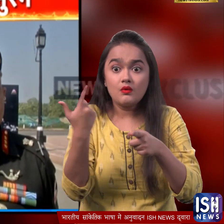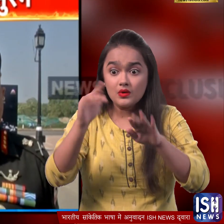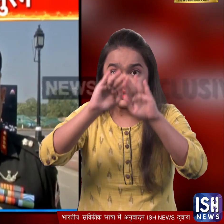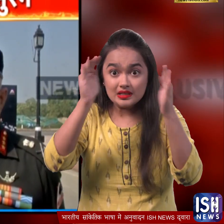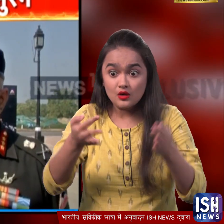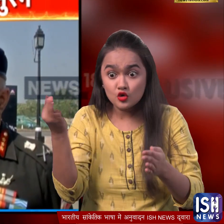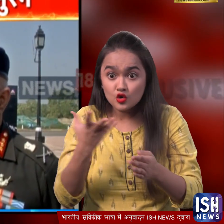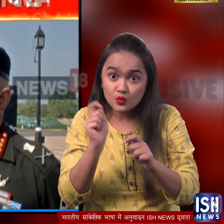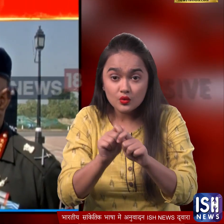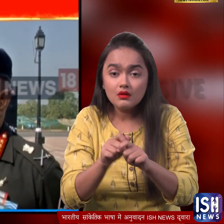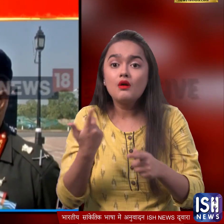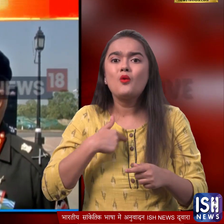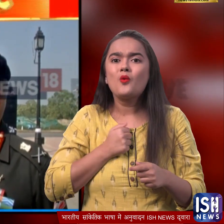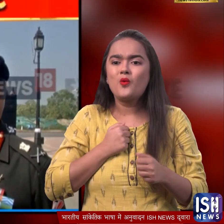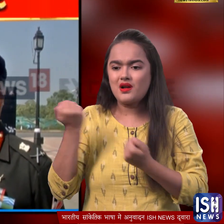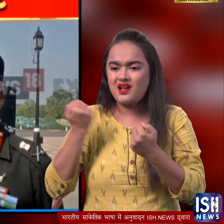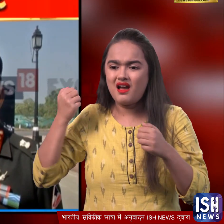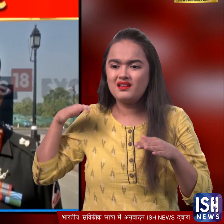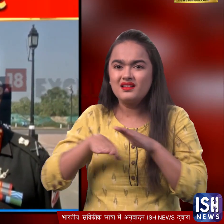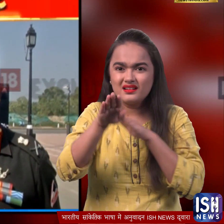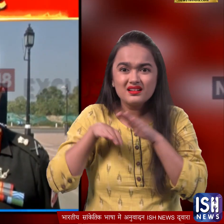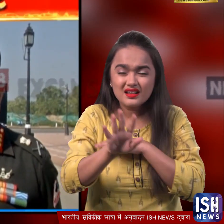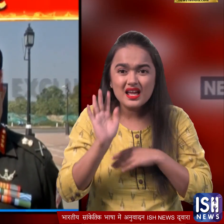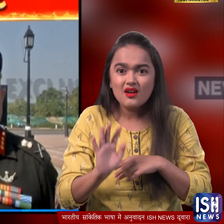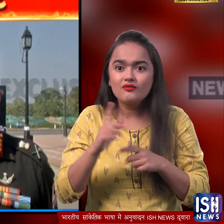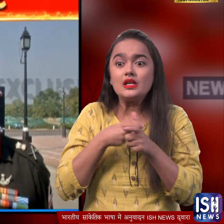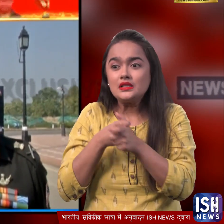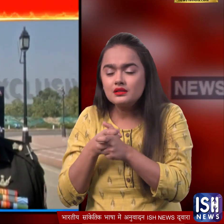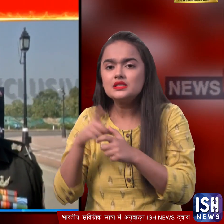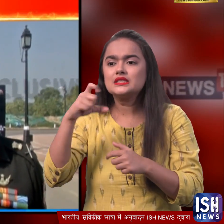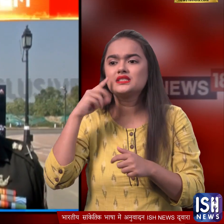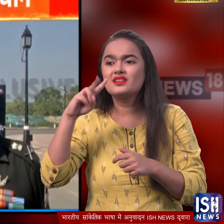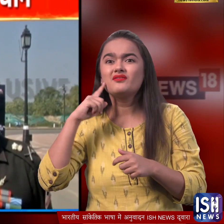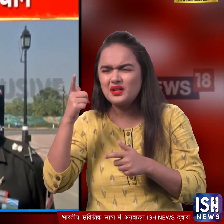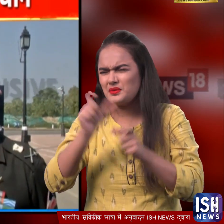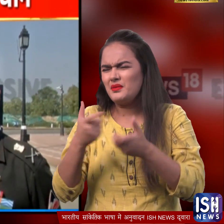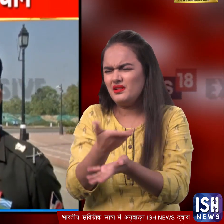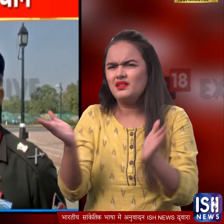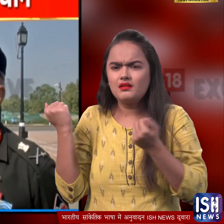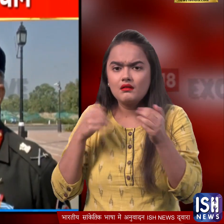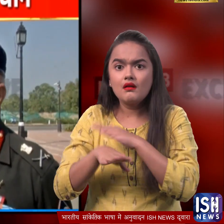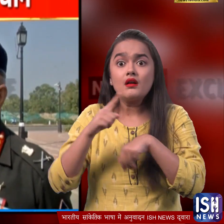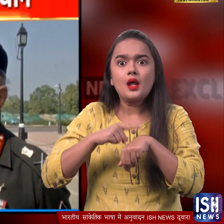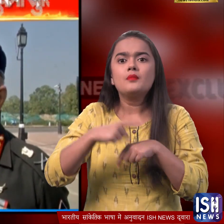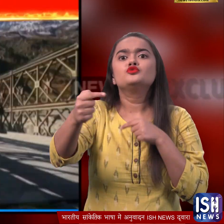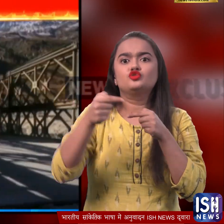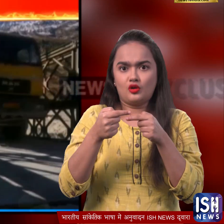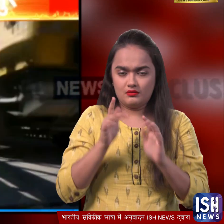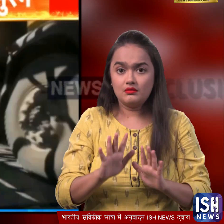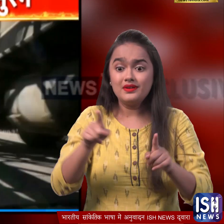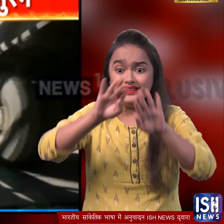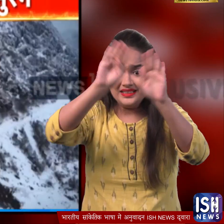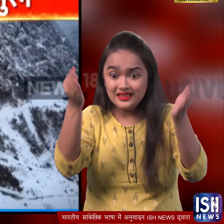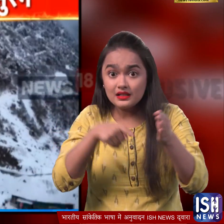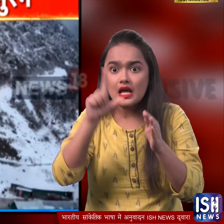टनल के आने से इसमें जो हमारी जो गाड़ियां जाती थी आगे, फौज की भी और सिविल की भी, उसमें काफी समय में कमी आएगी।